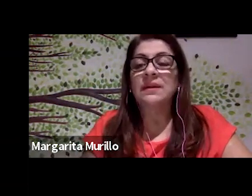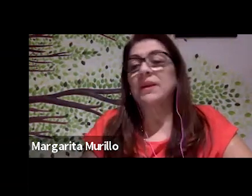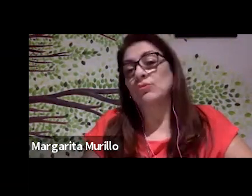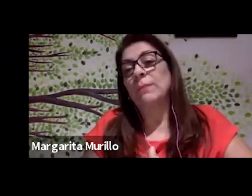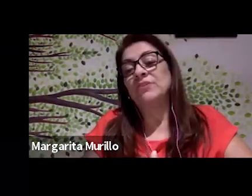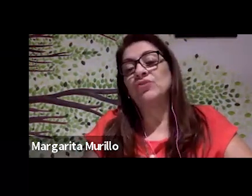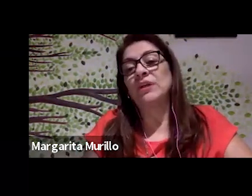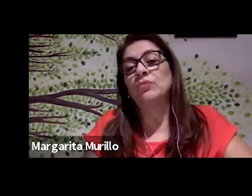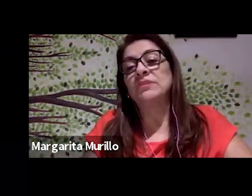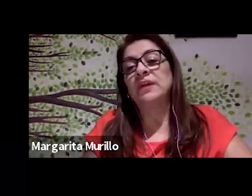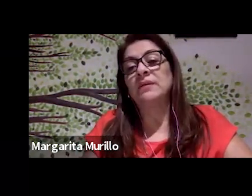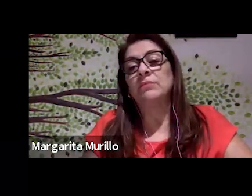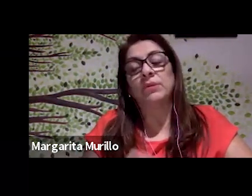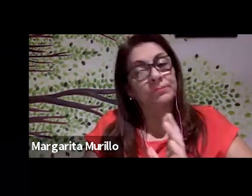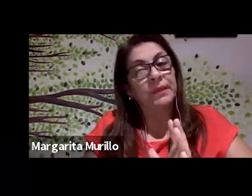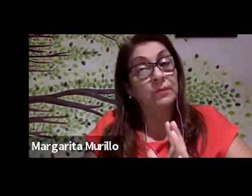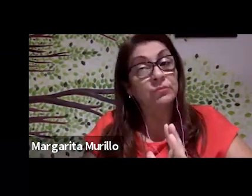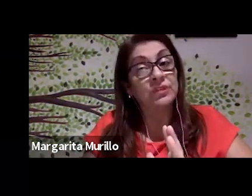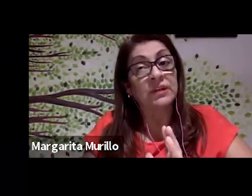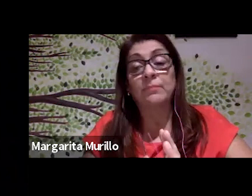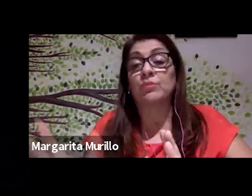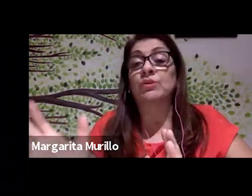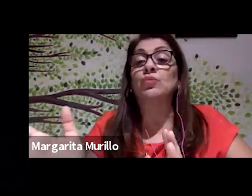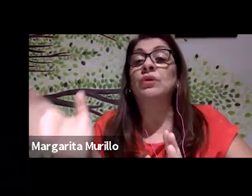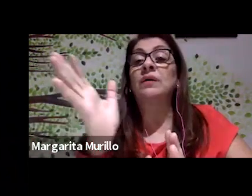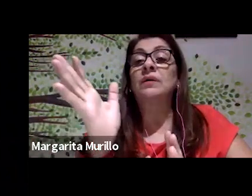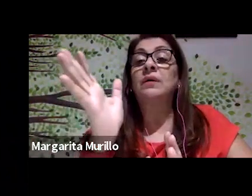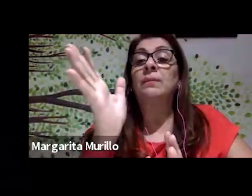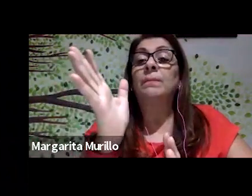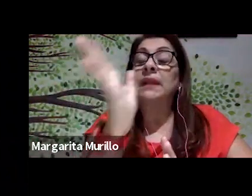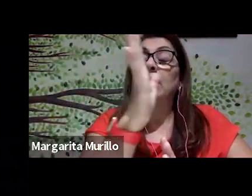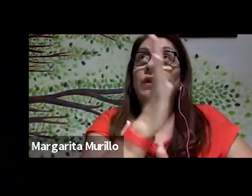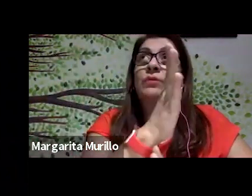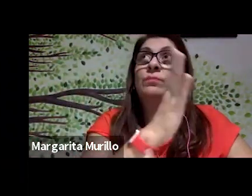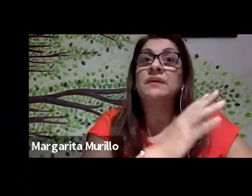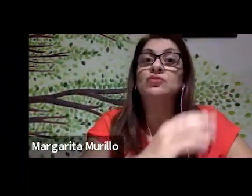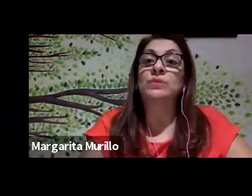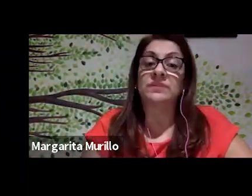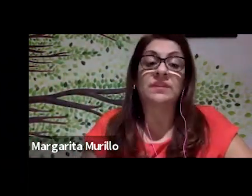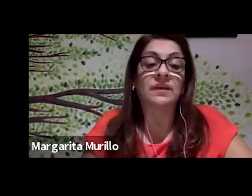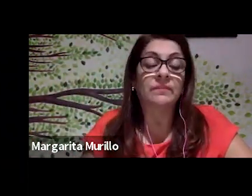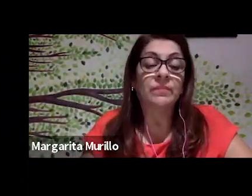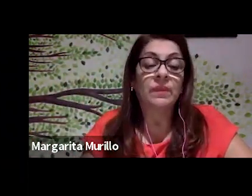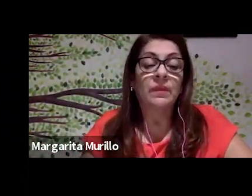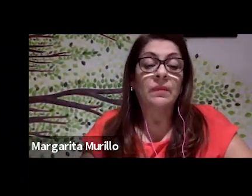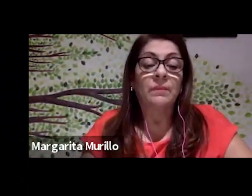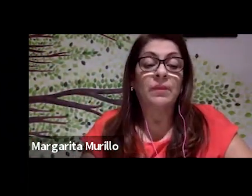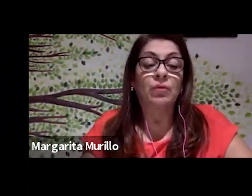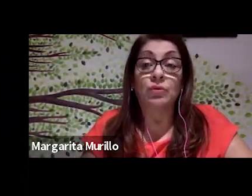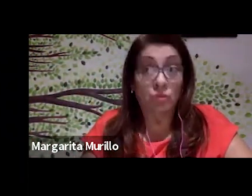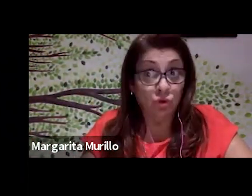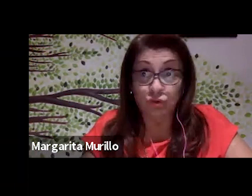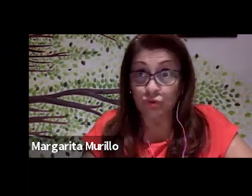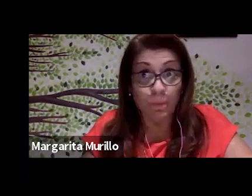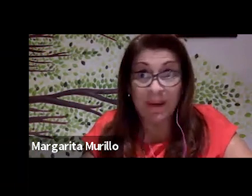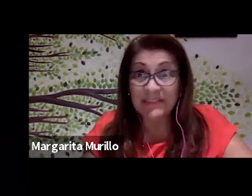que una persona adulta Bueno hay adultos que caen porque nunca elaboraron bien su identidad pero